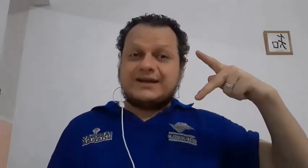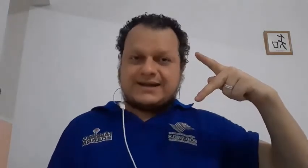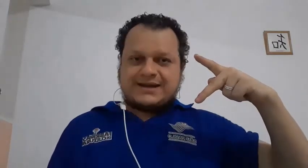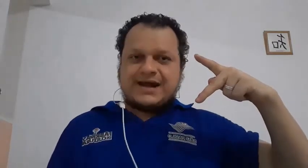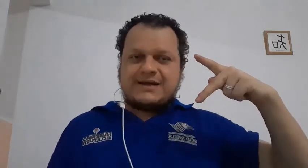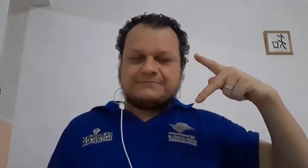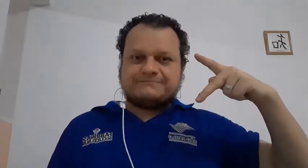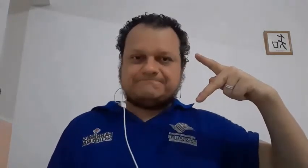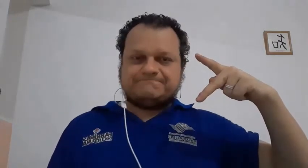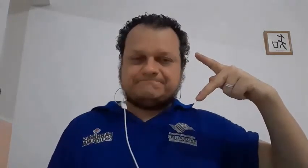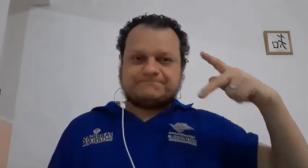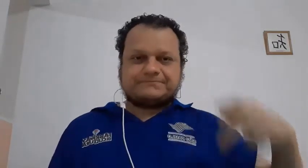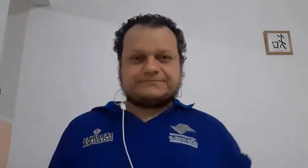K.